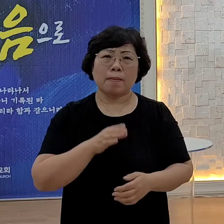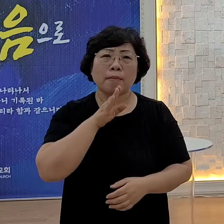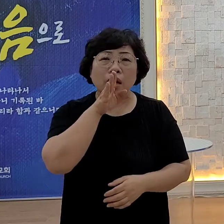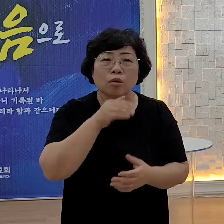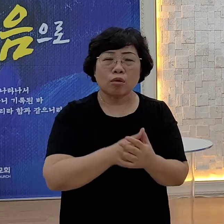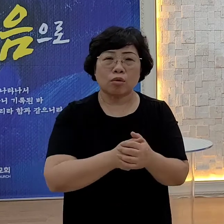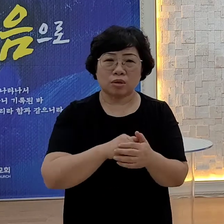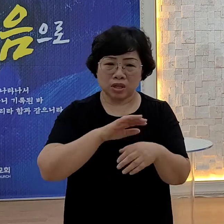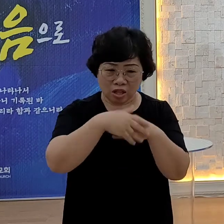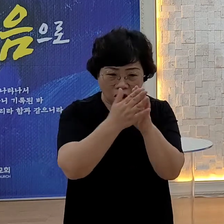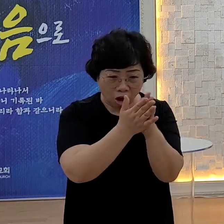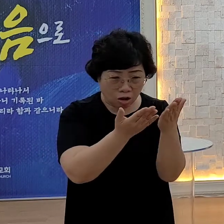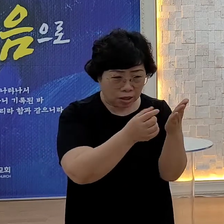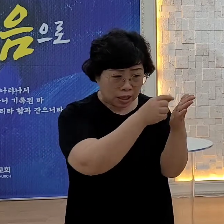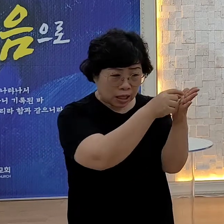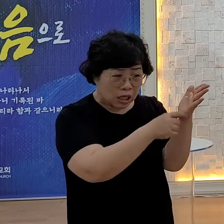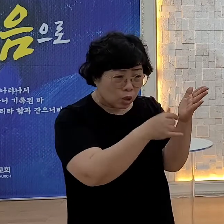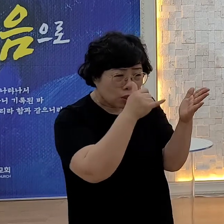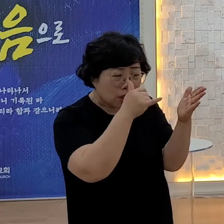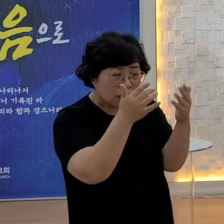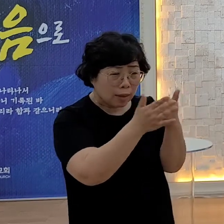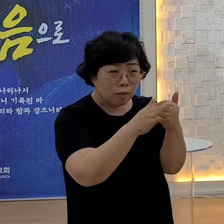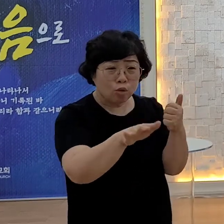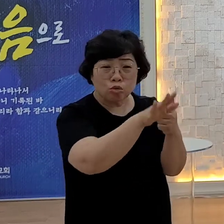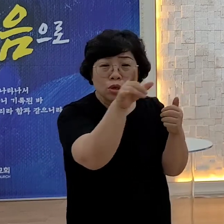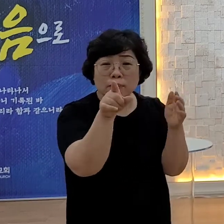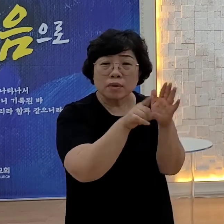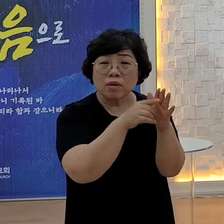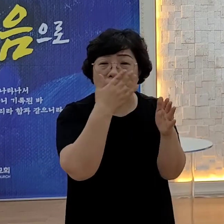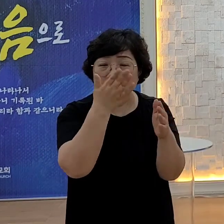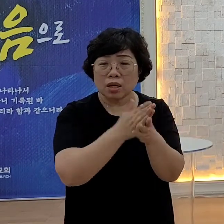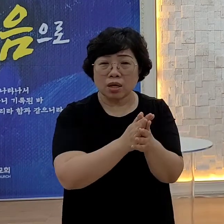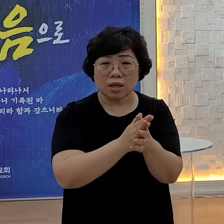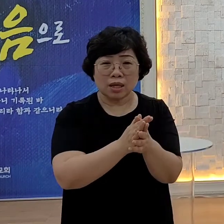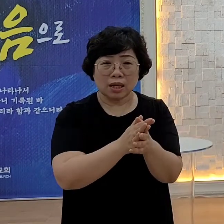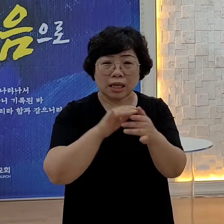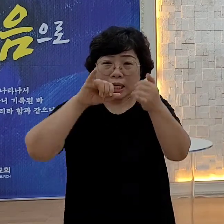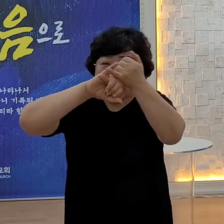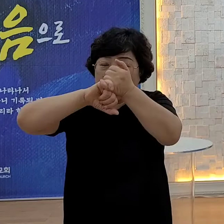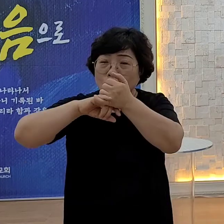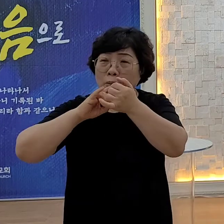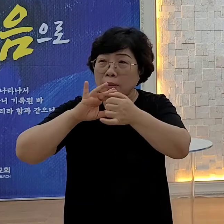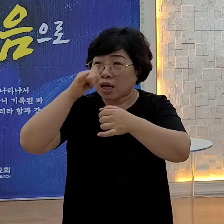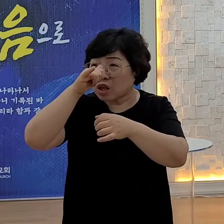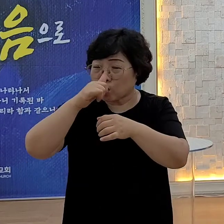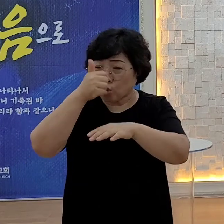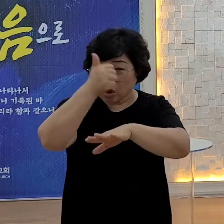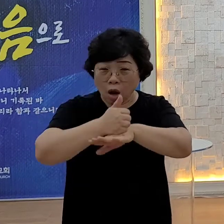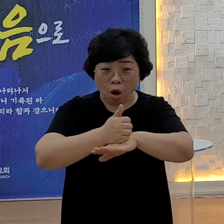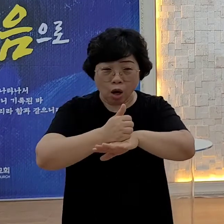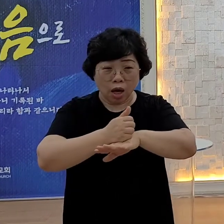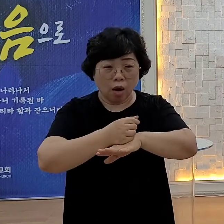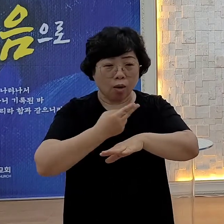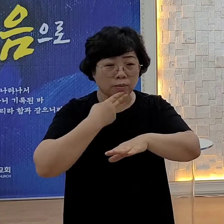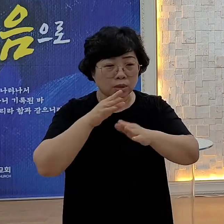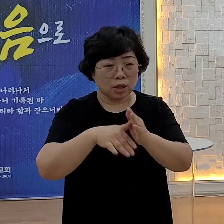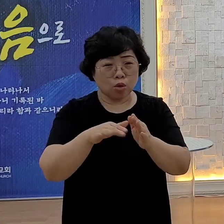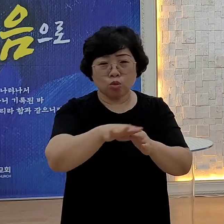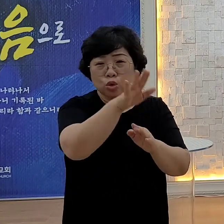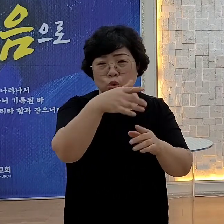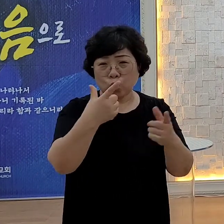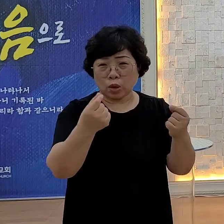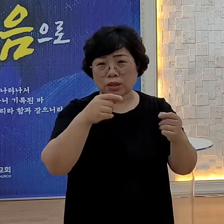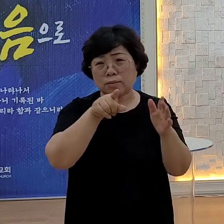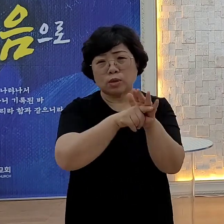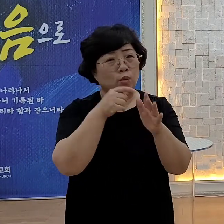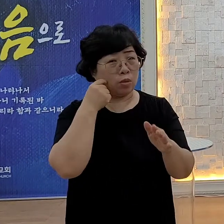이게 성경에 기록되어 있으니까 우리가 믿는 것이지, 이거 없었으면, 약속만 있고 결과가 없었으면 우리가 뭘 믿고 가요? 결국은